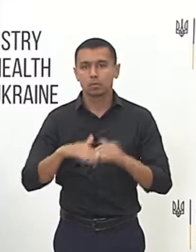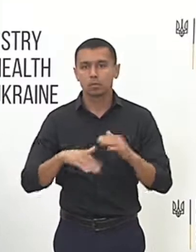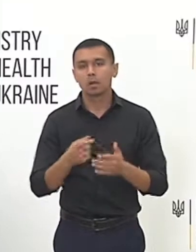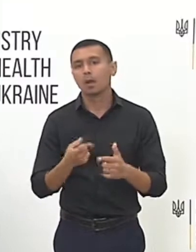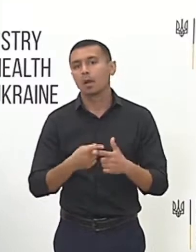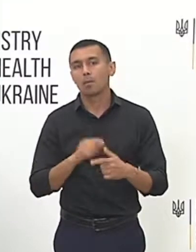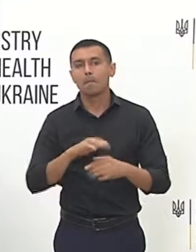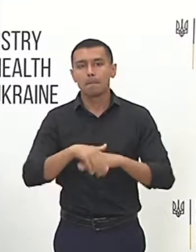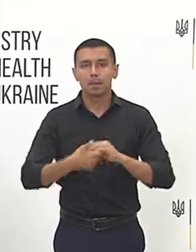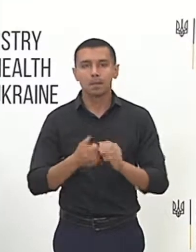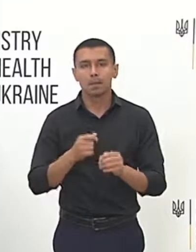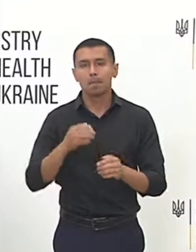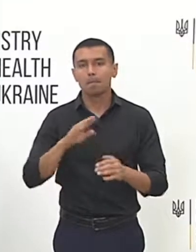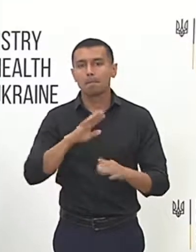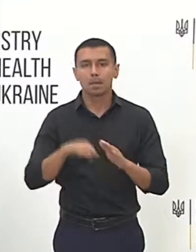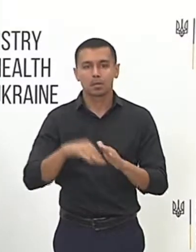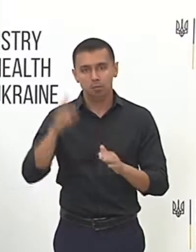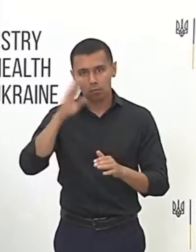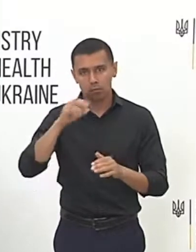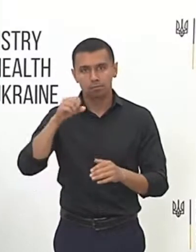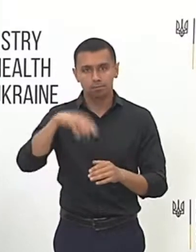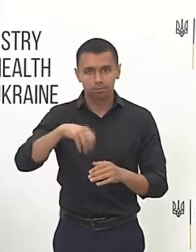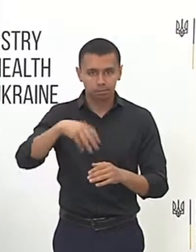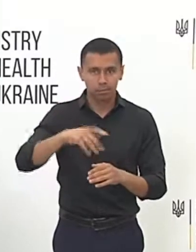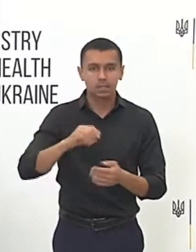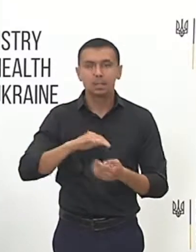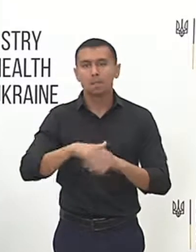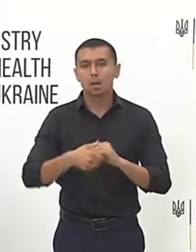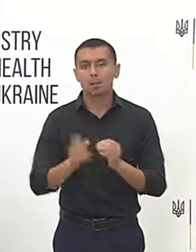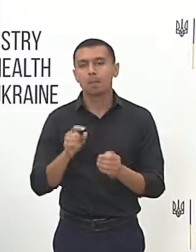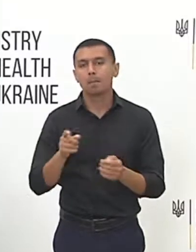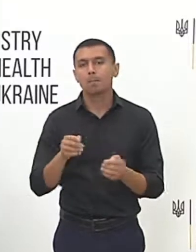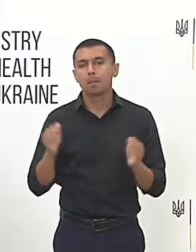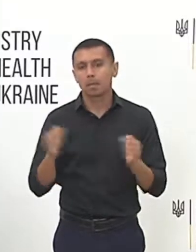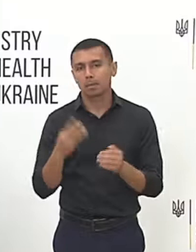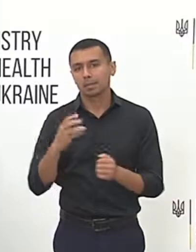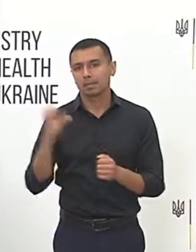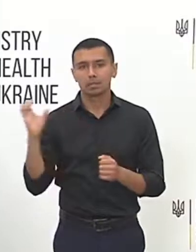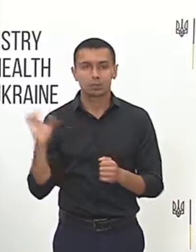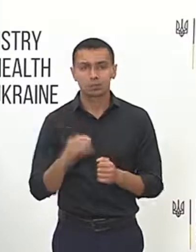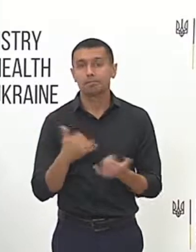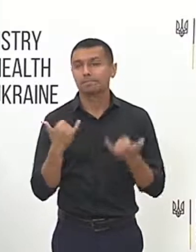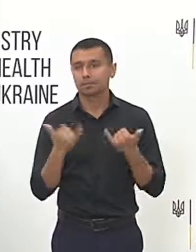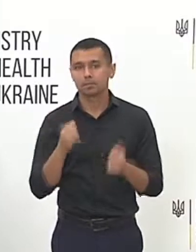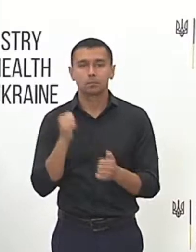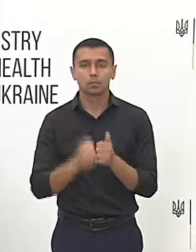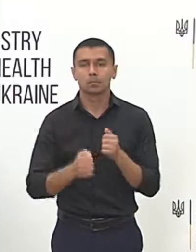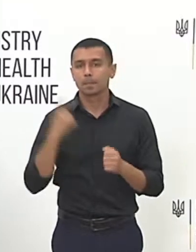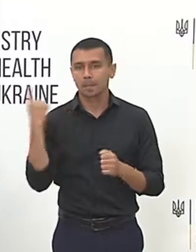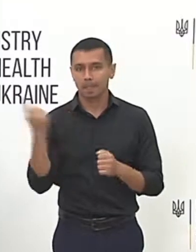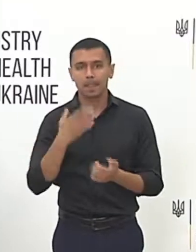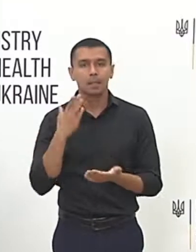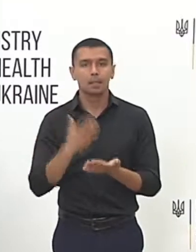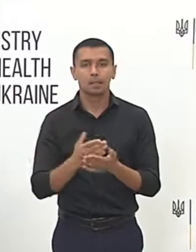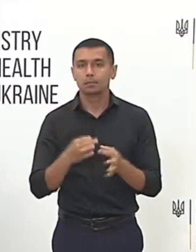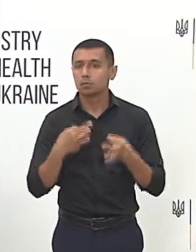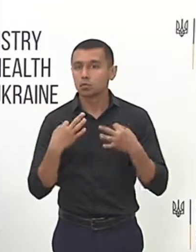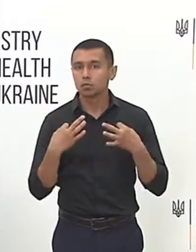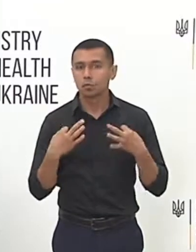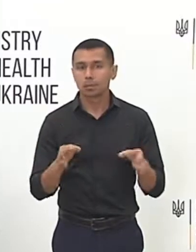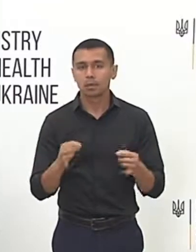або мити їх під проточною водою з милом як мінімум 30 секунд. Наразі в кожній області є